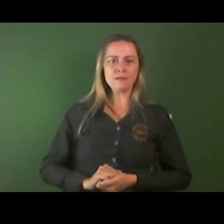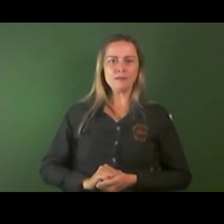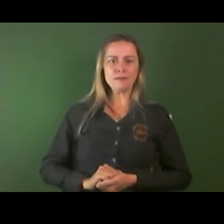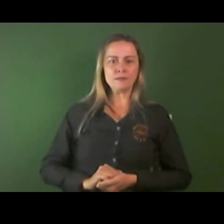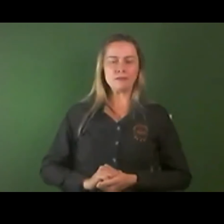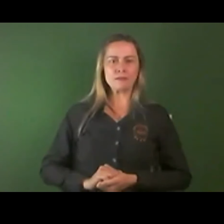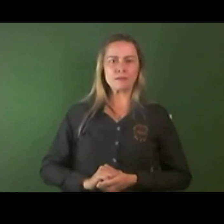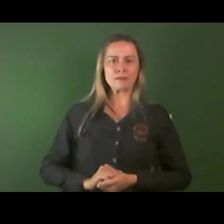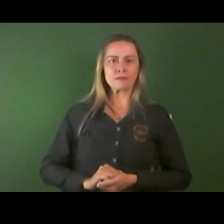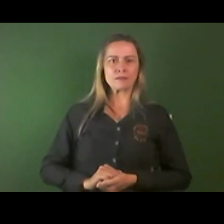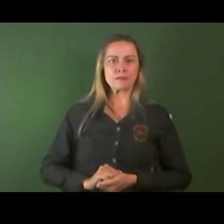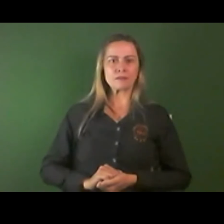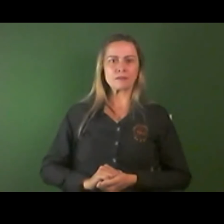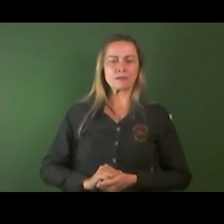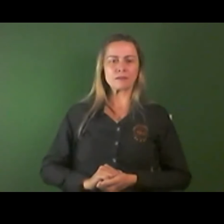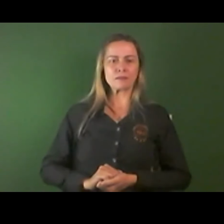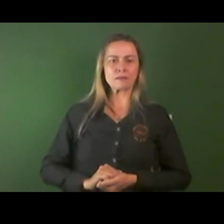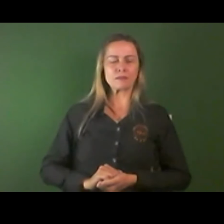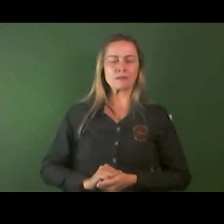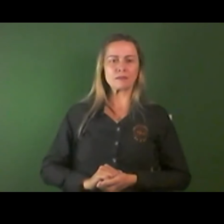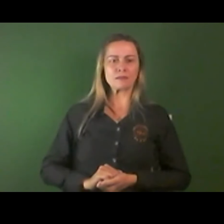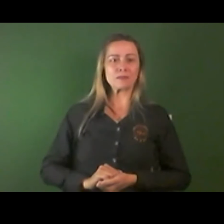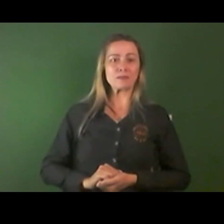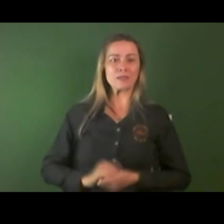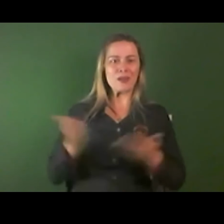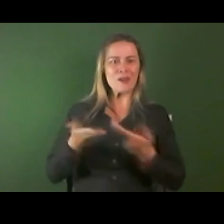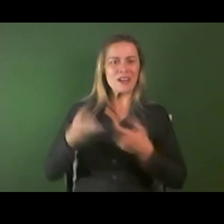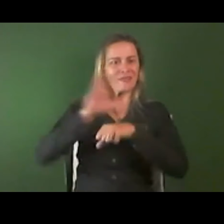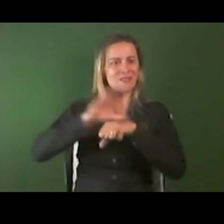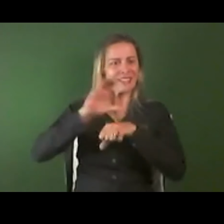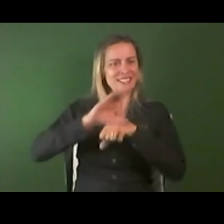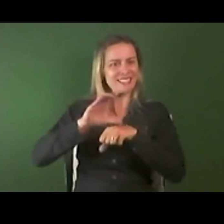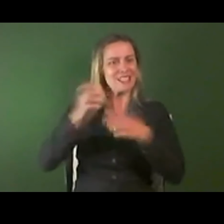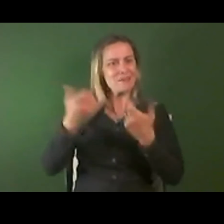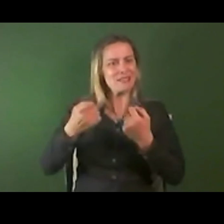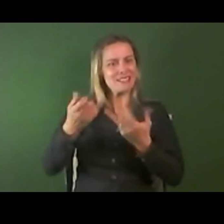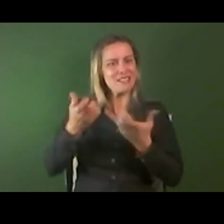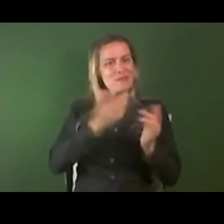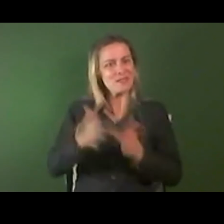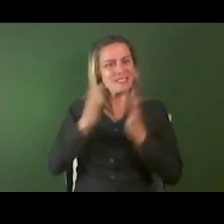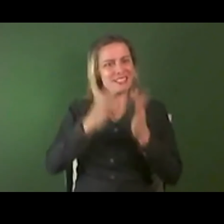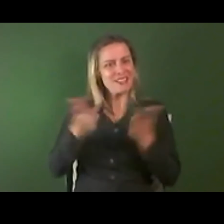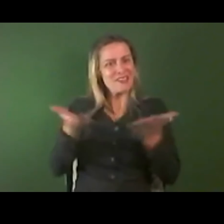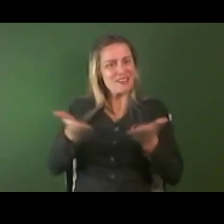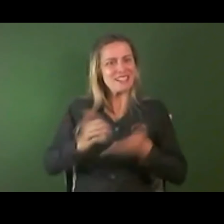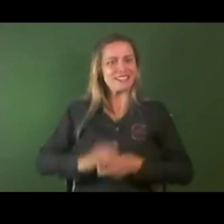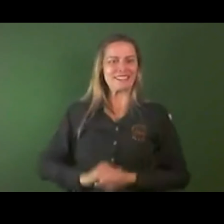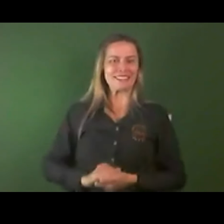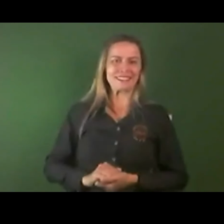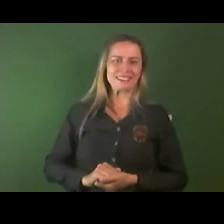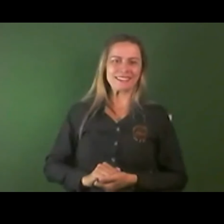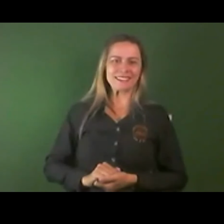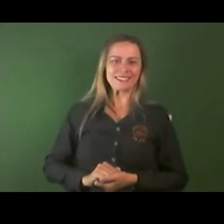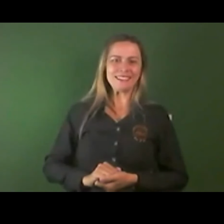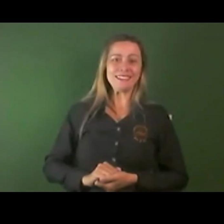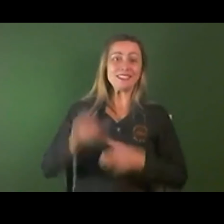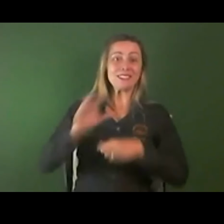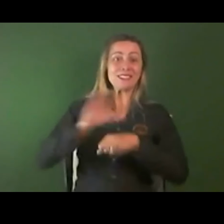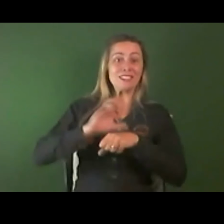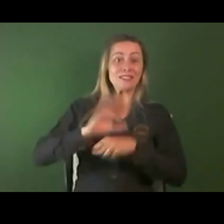Nós vamos ter que produzir esse seu curso. Então, esse curso eu já tenho estimado mais ou menos